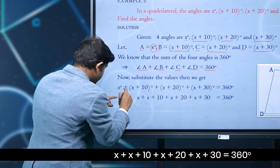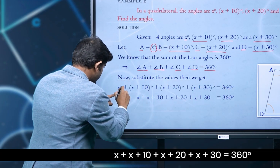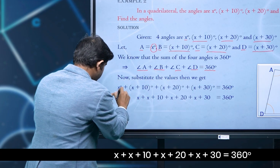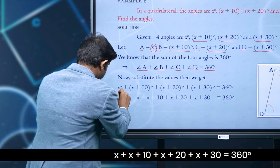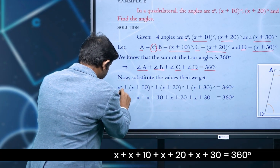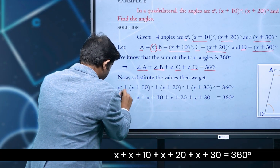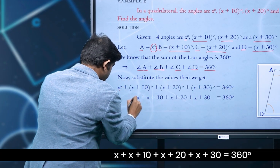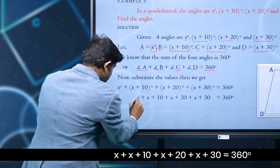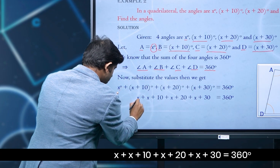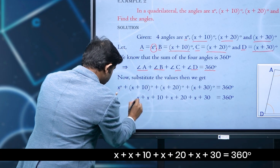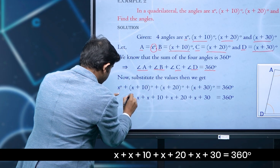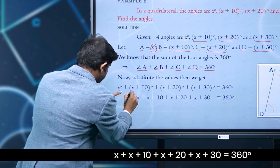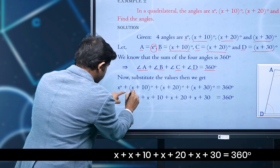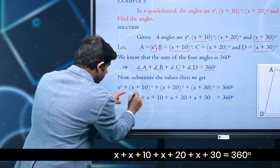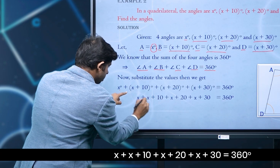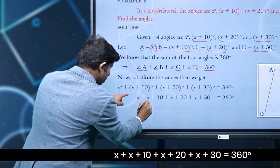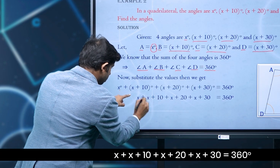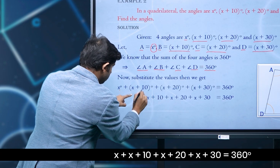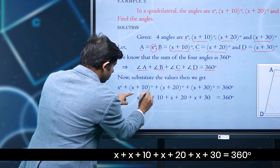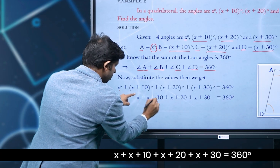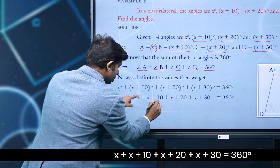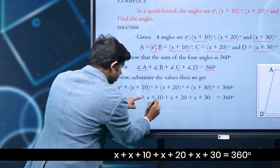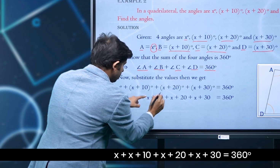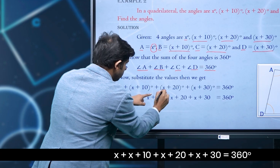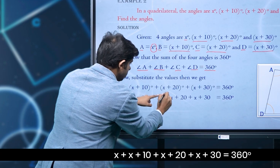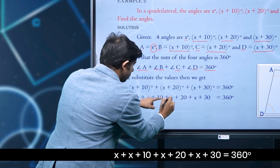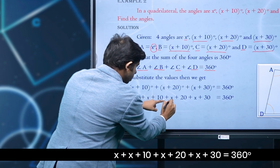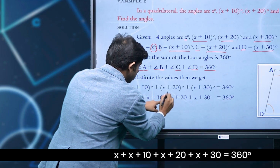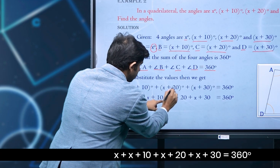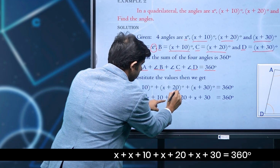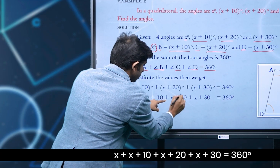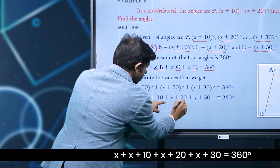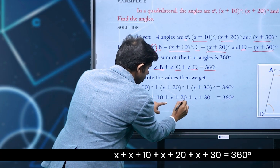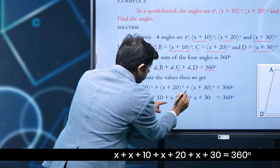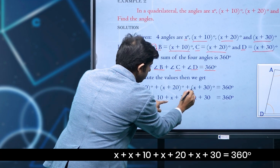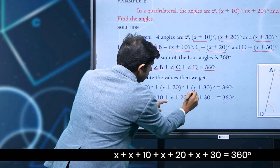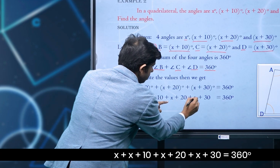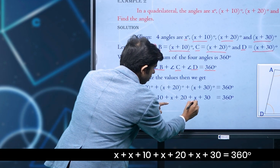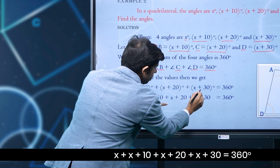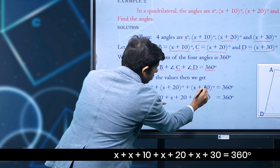X plus 10 plus x plus 20 plus x plus 30 is equals to 360 degrees.